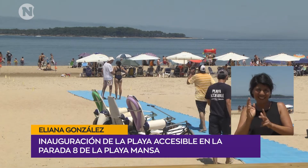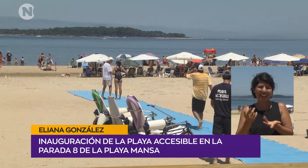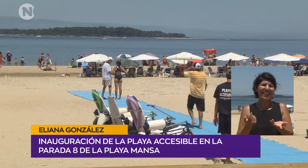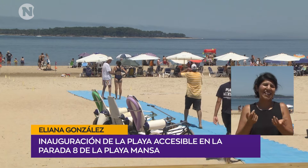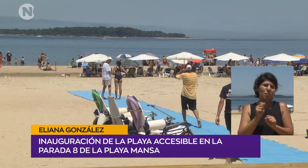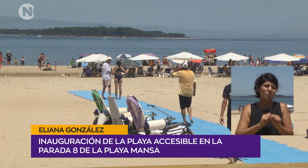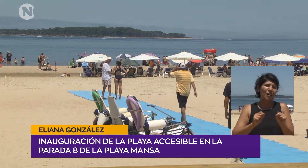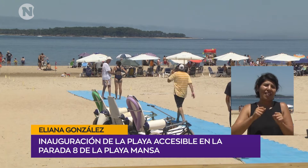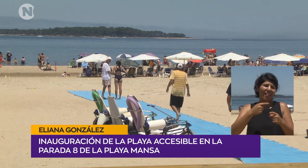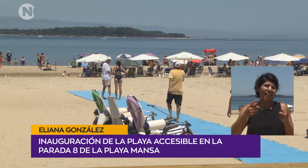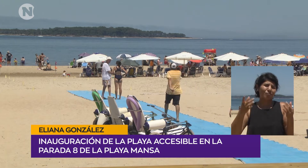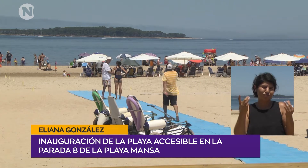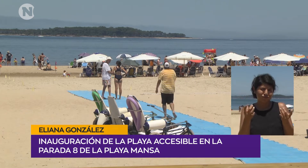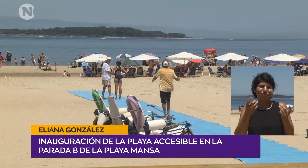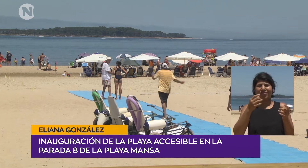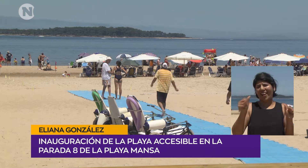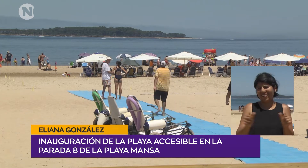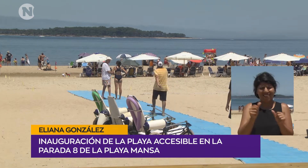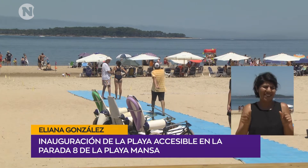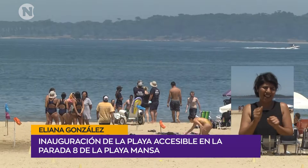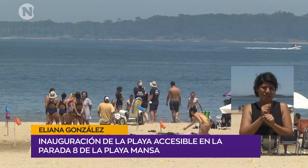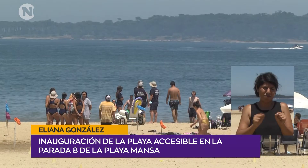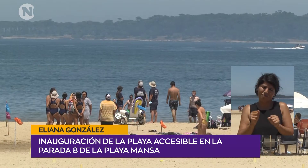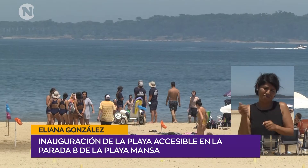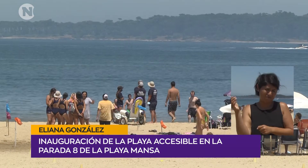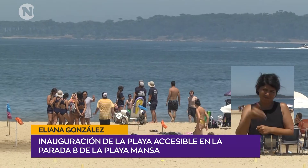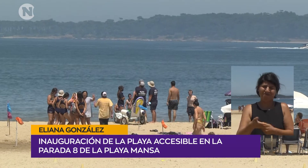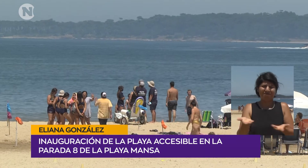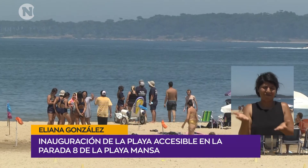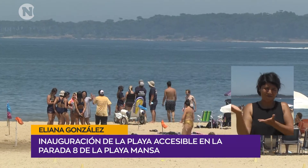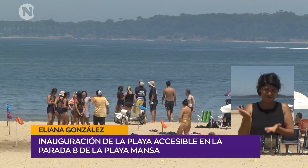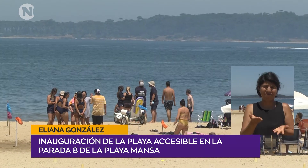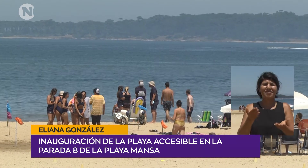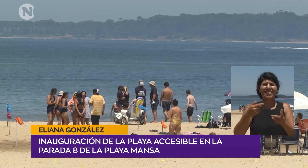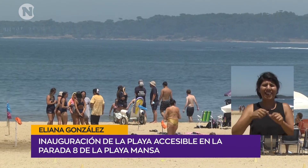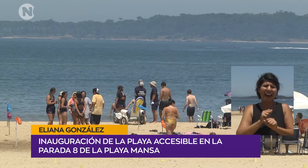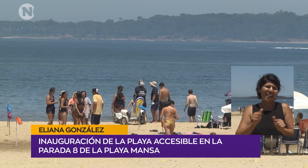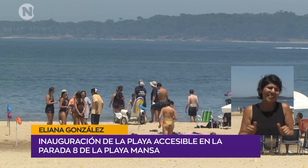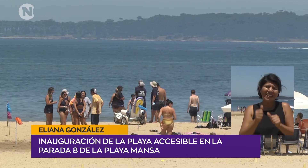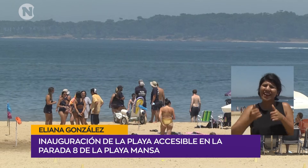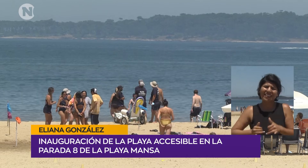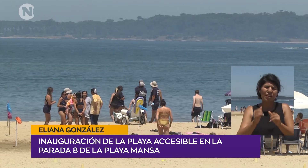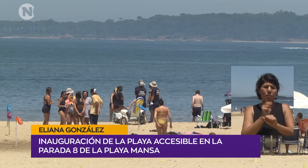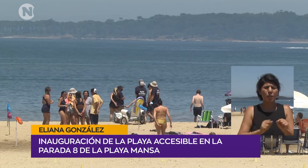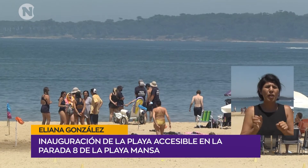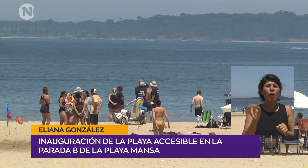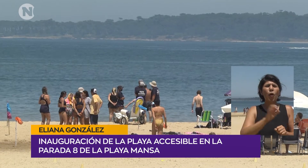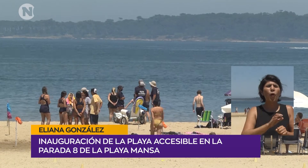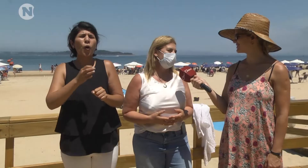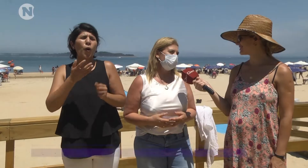quiera hacer un montón de actividades recreativas, el que quiere ir a la playa